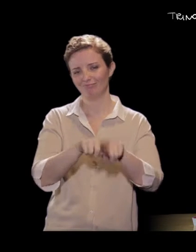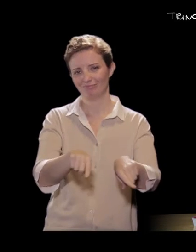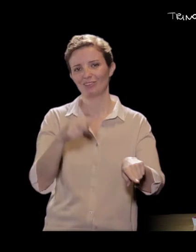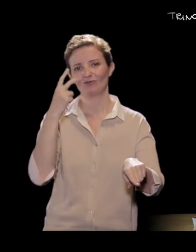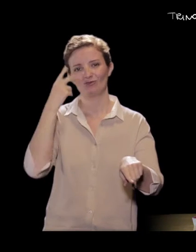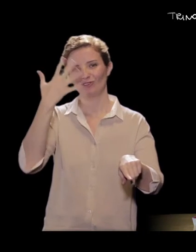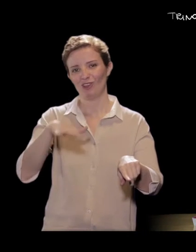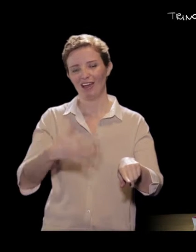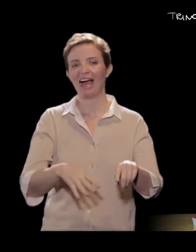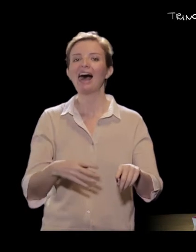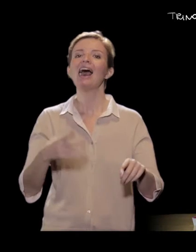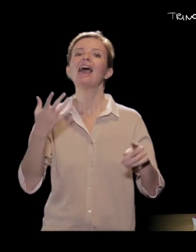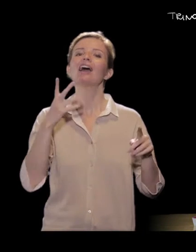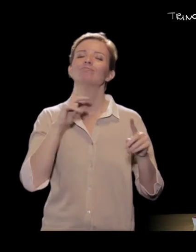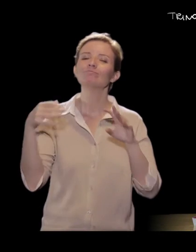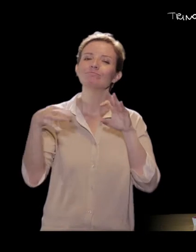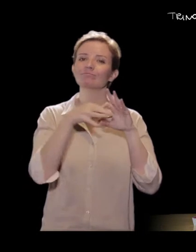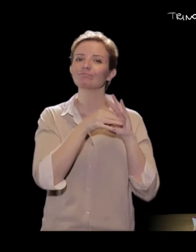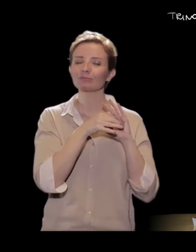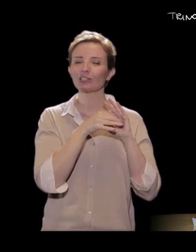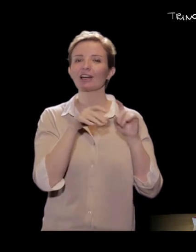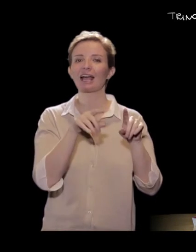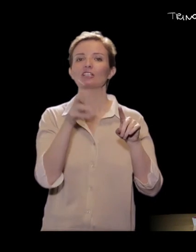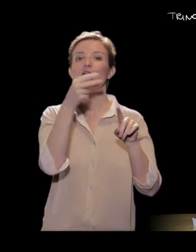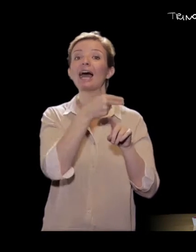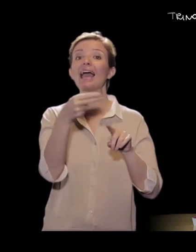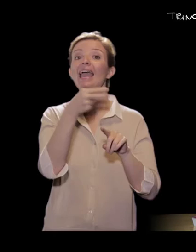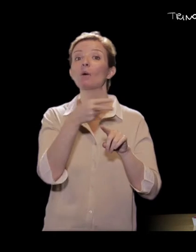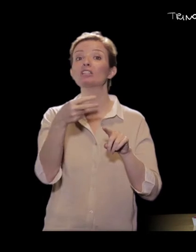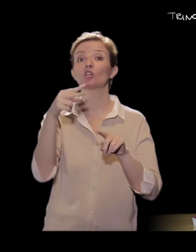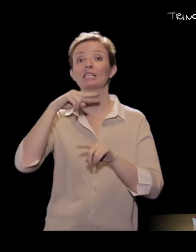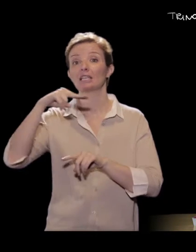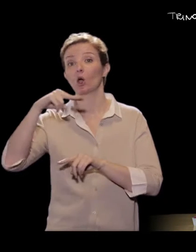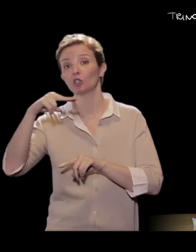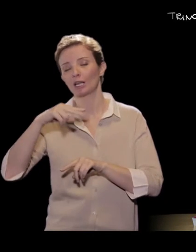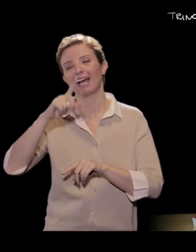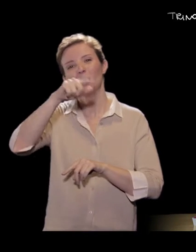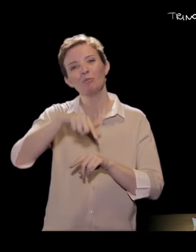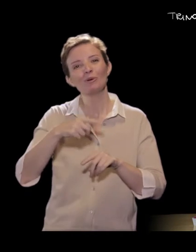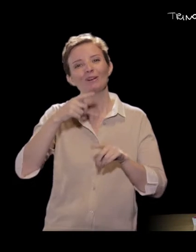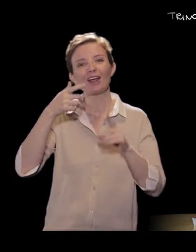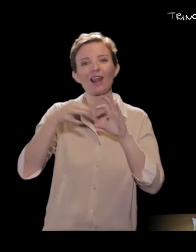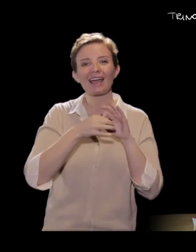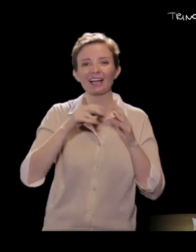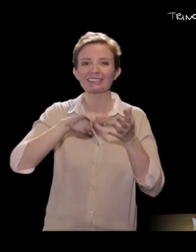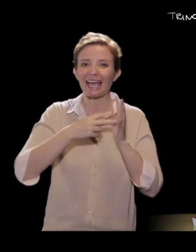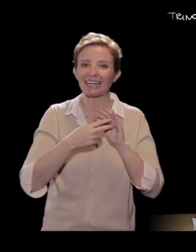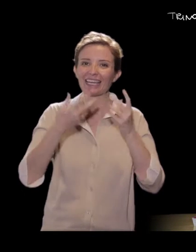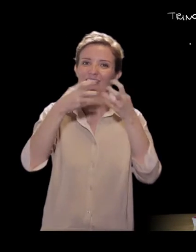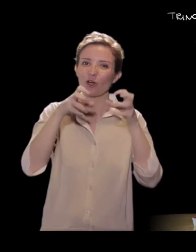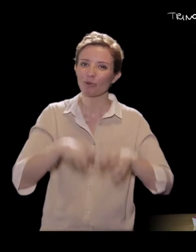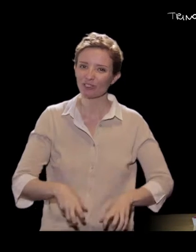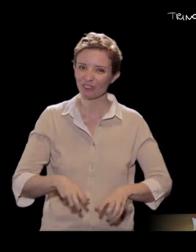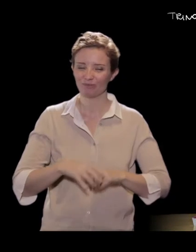richiamato Con specifico riferimento alle equazioni di secondo grado e anche alle tecniche di scomposizione come vi ricorderete